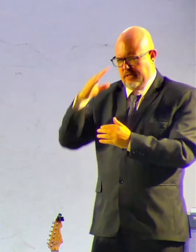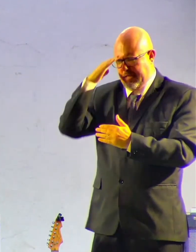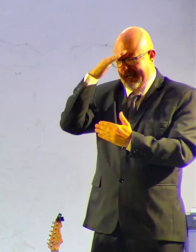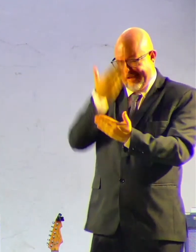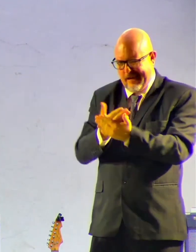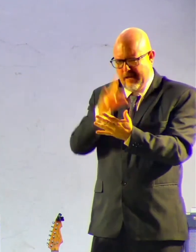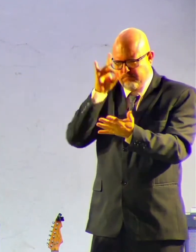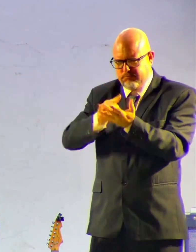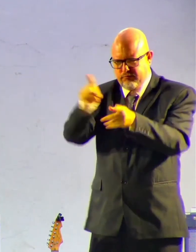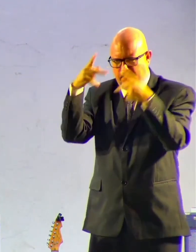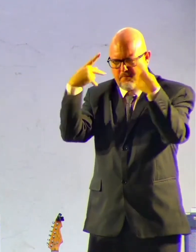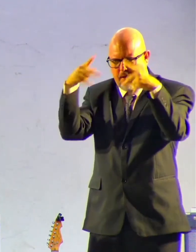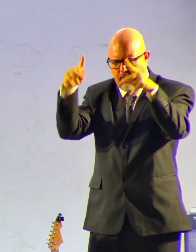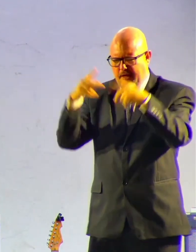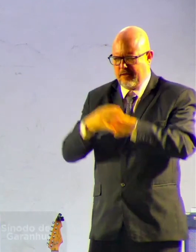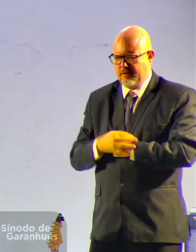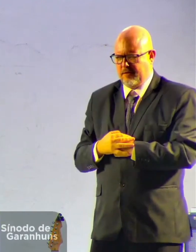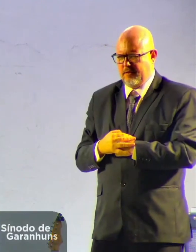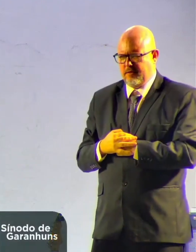crê no que prega?